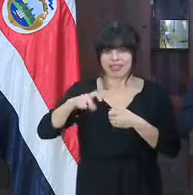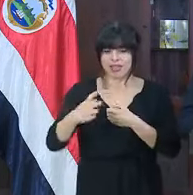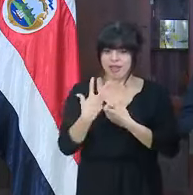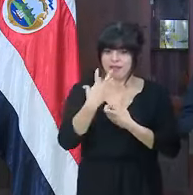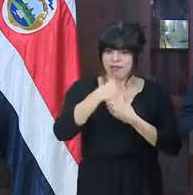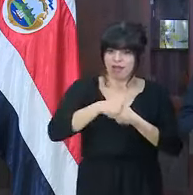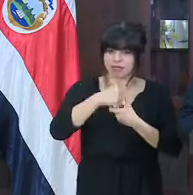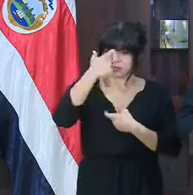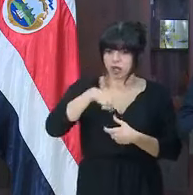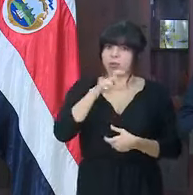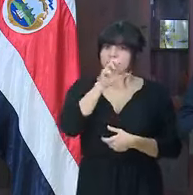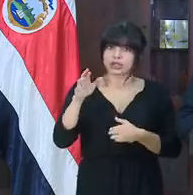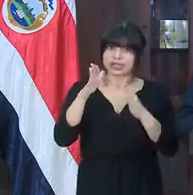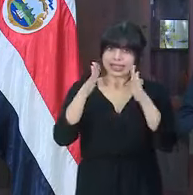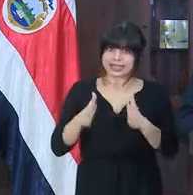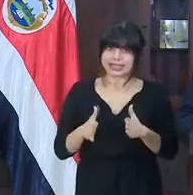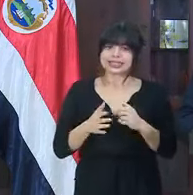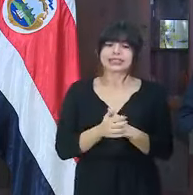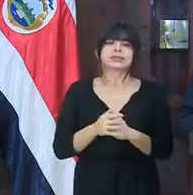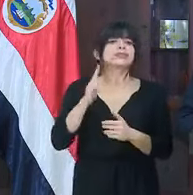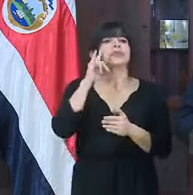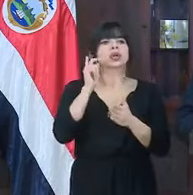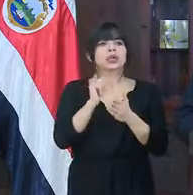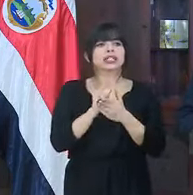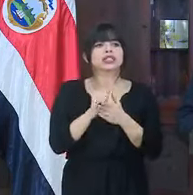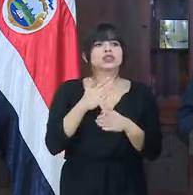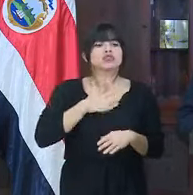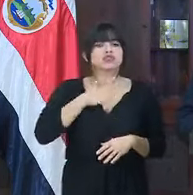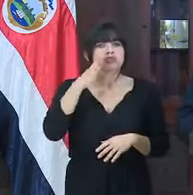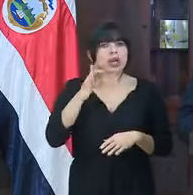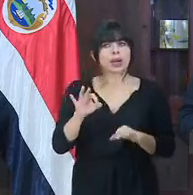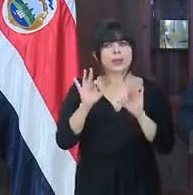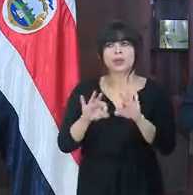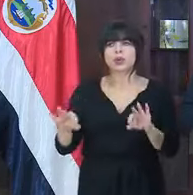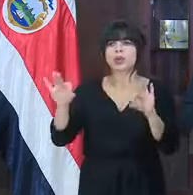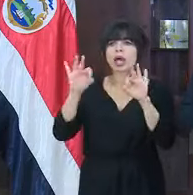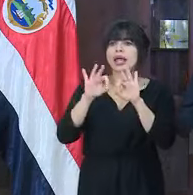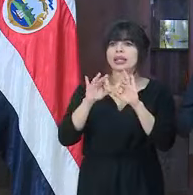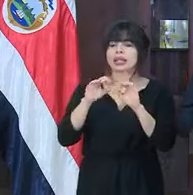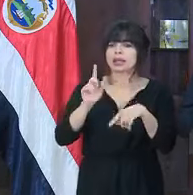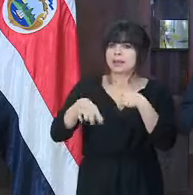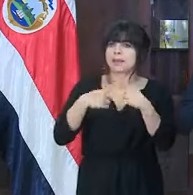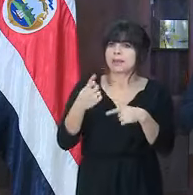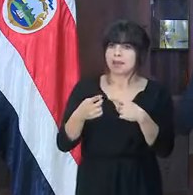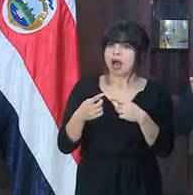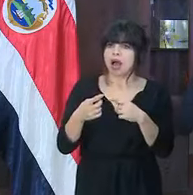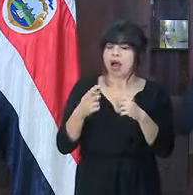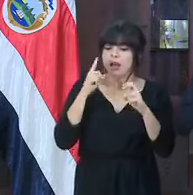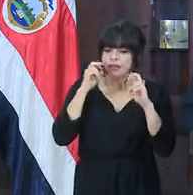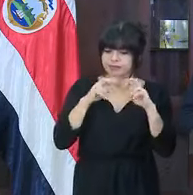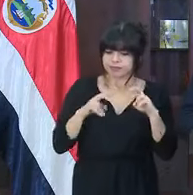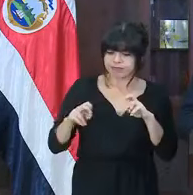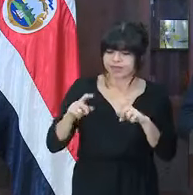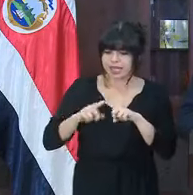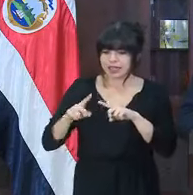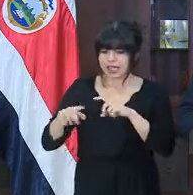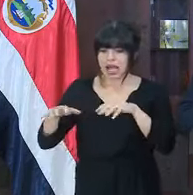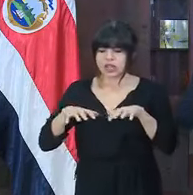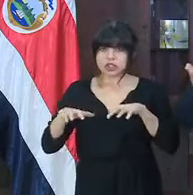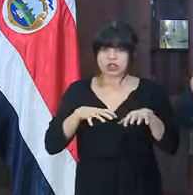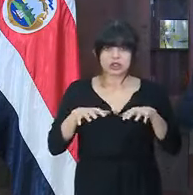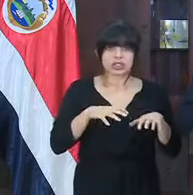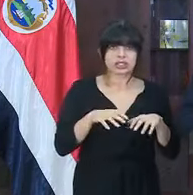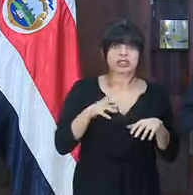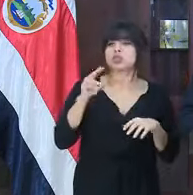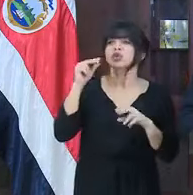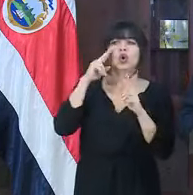nuestro ser como costarricenses. Y en ese sentido, creo que es muy importante y vamos a valorar distintas acciones.